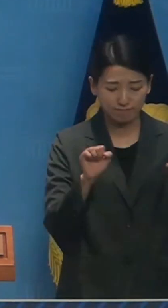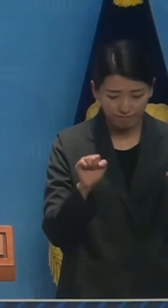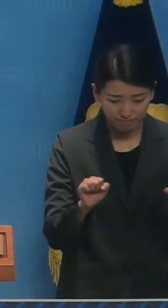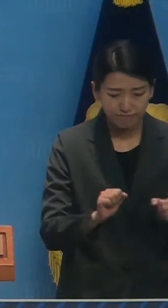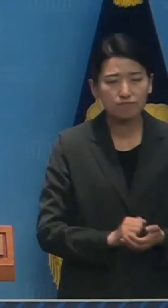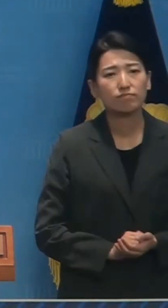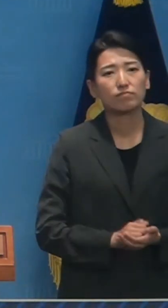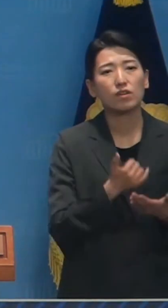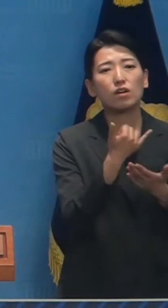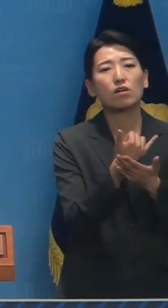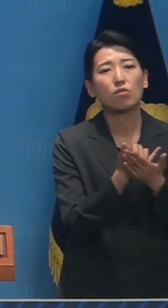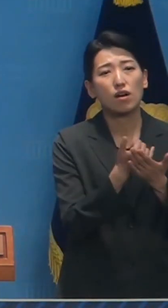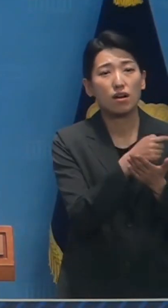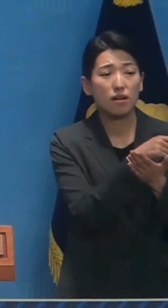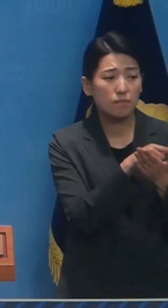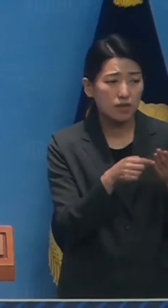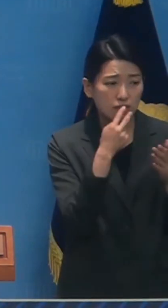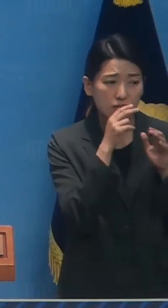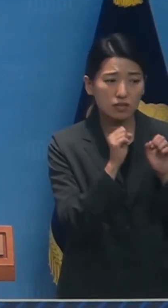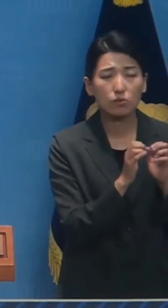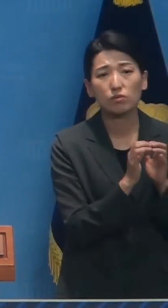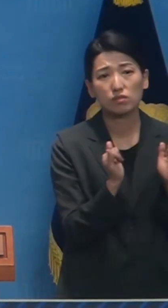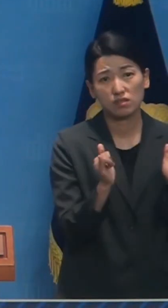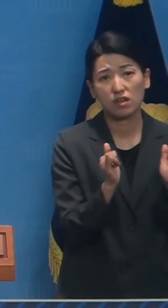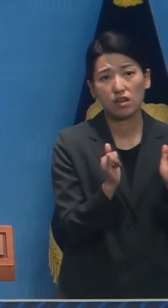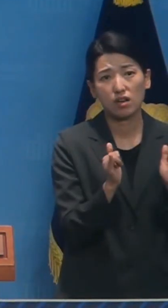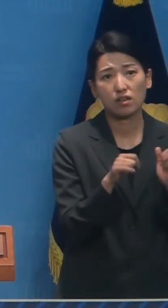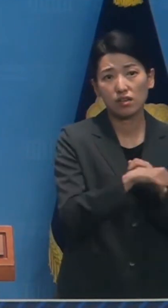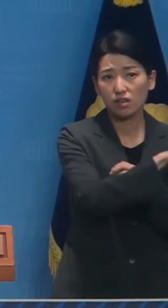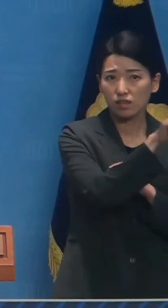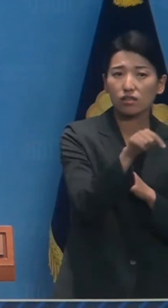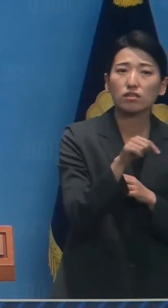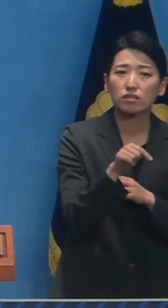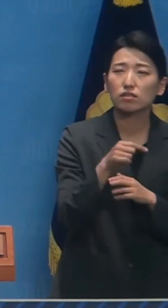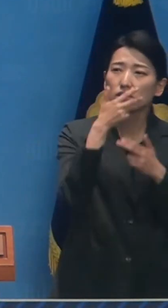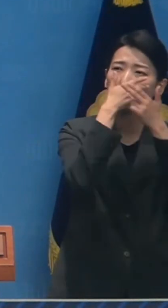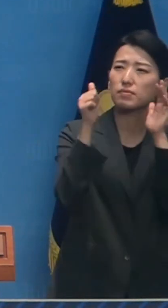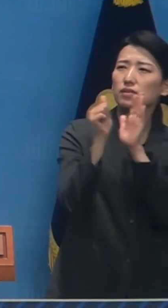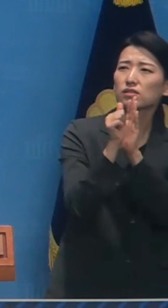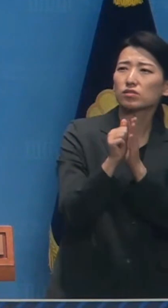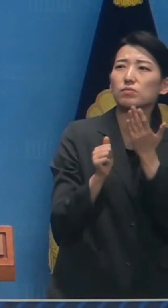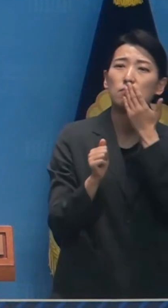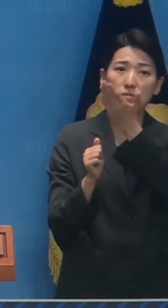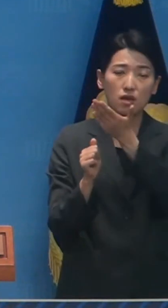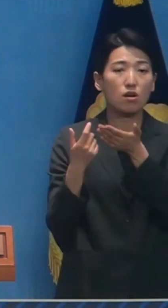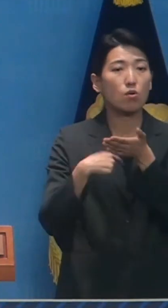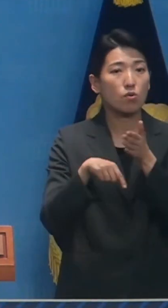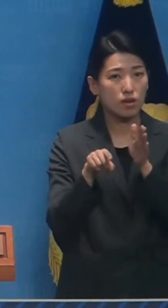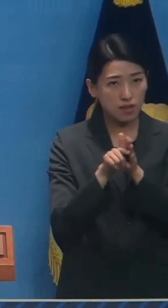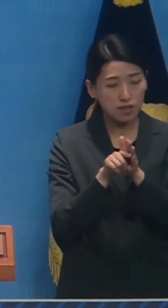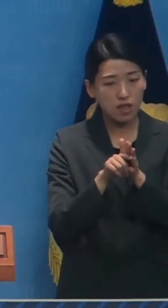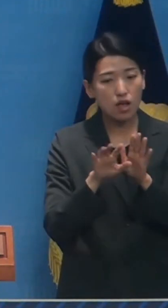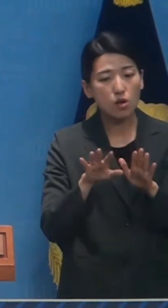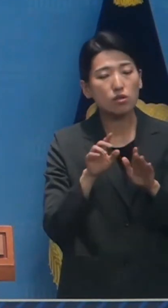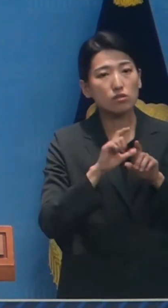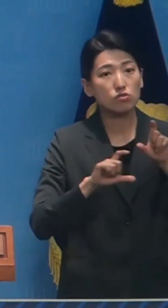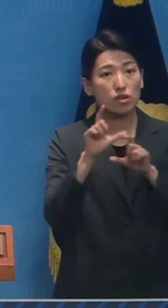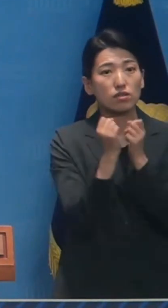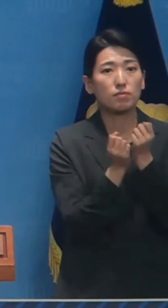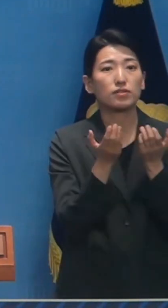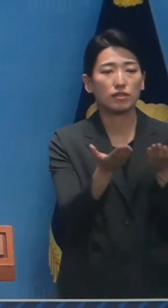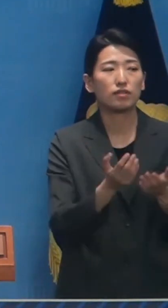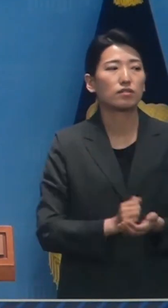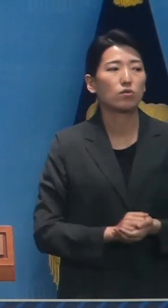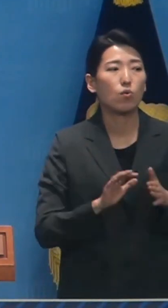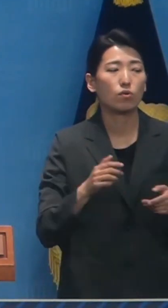안녕하세요. 고아피해 생존자 협의회 이재명 후보 지지 기자회견에 잠시 추가 말씀드립니다. 오늘 이